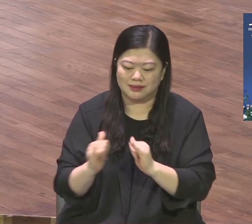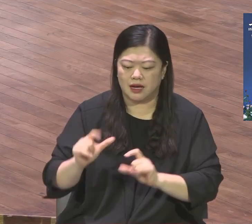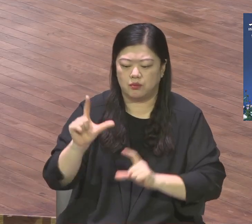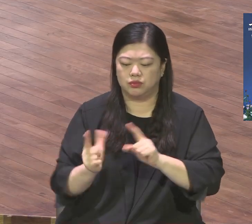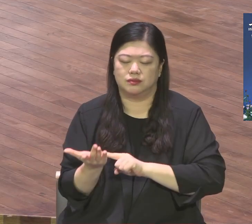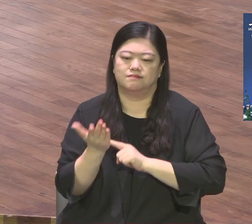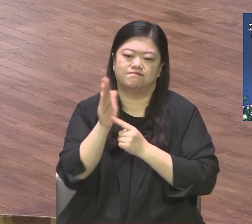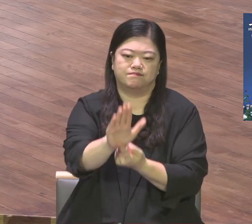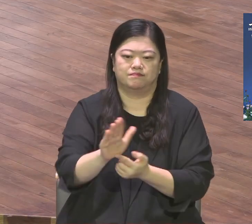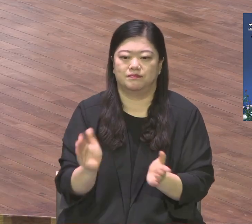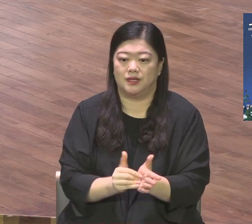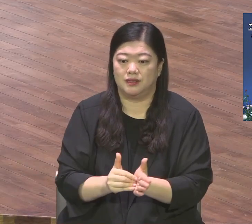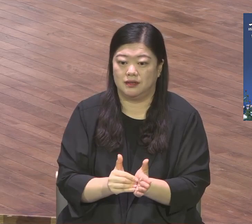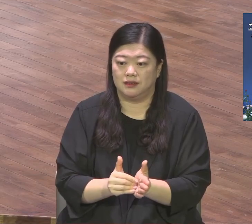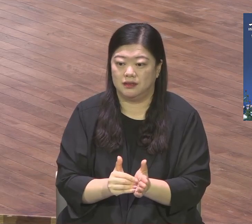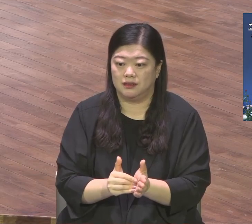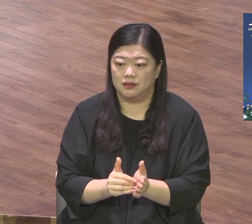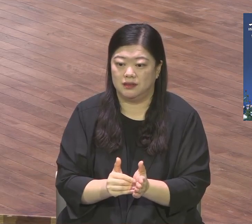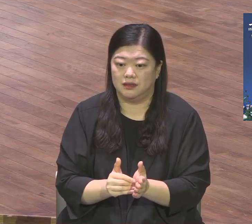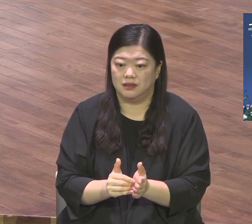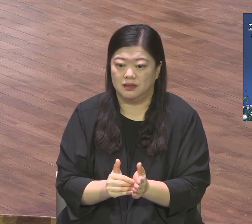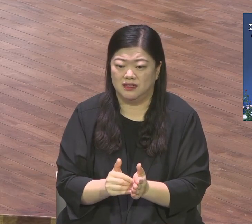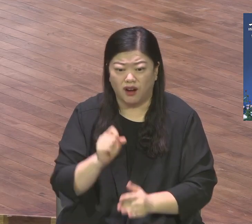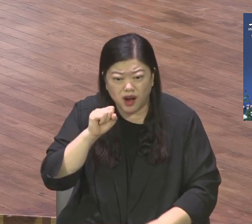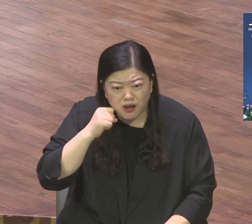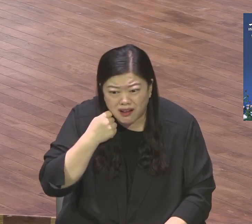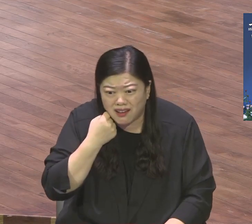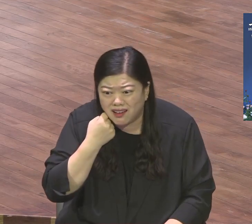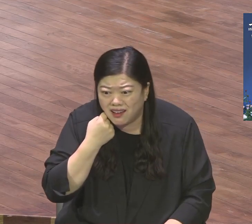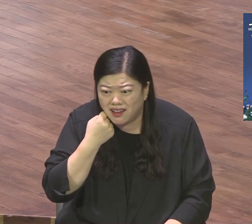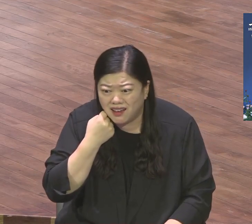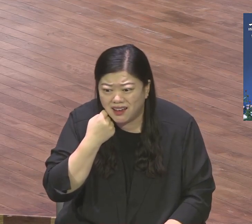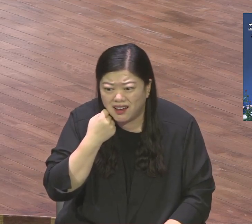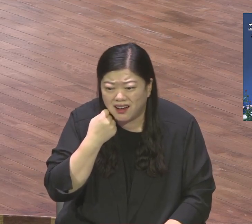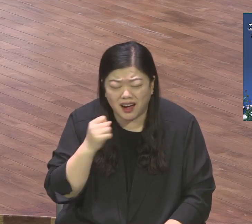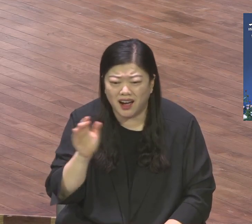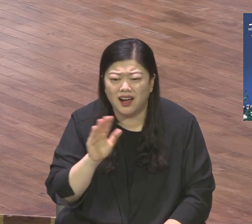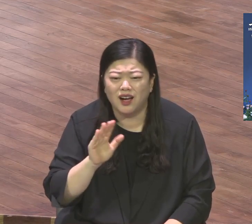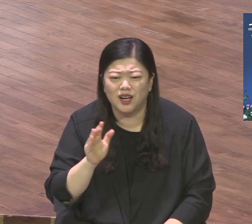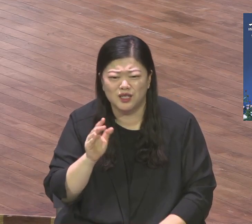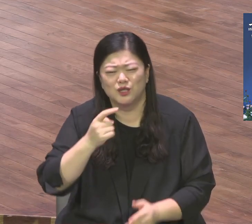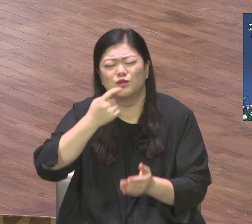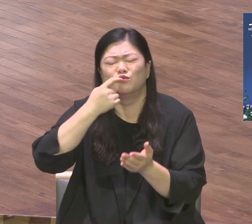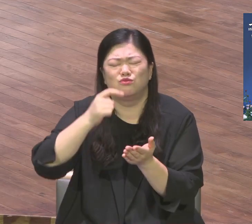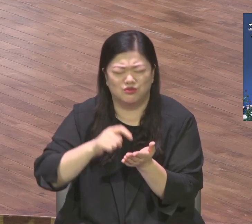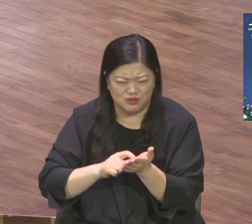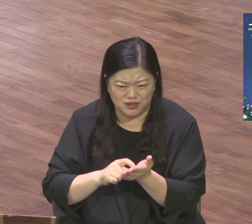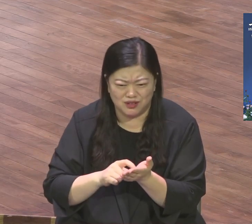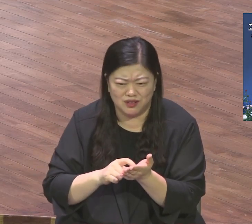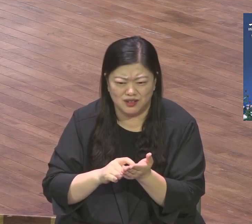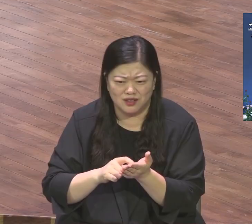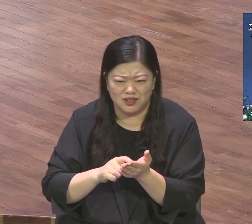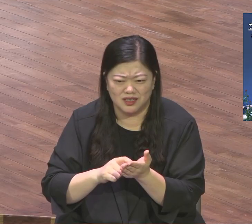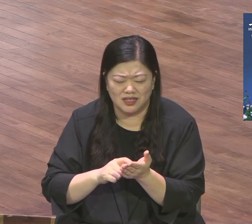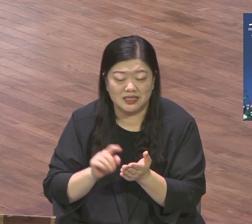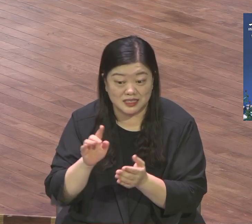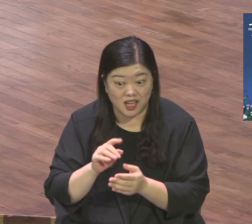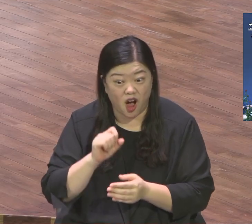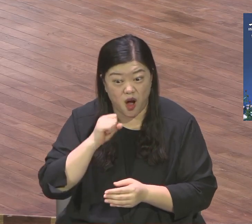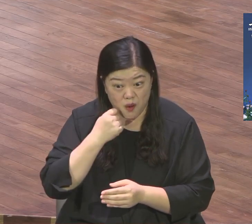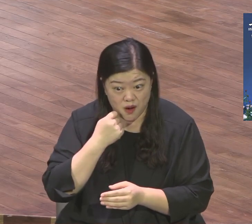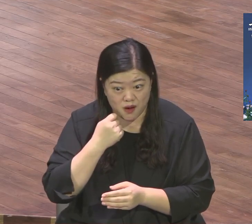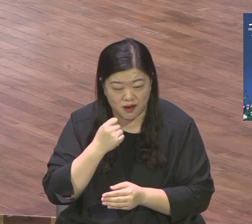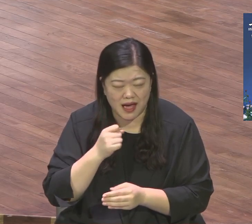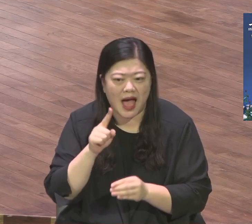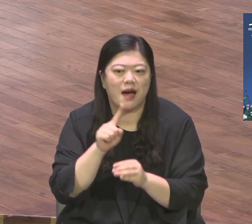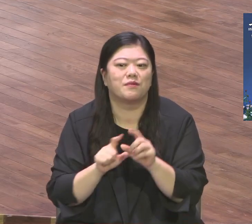아멘. 아멘. 조금 어렵게 들립니까? 아주 쉬운 말이에요. 그래서 한 번 더 들으라고 조금 집에 가서